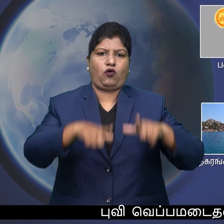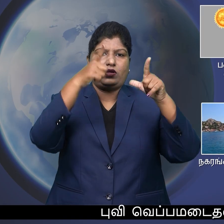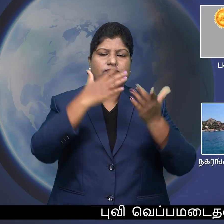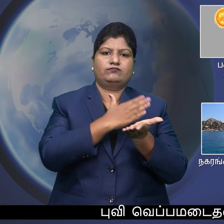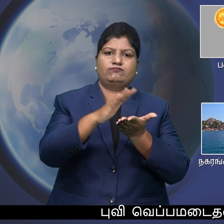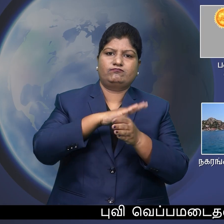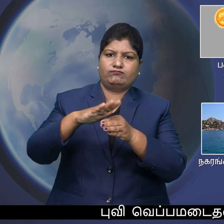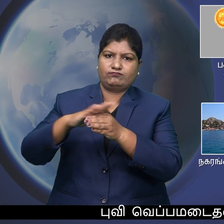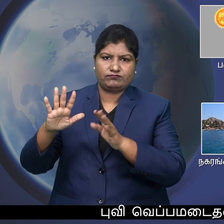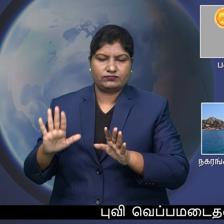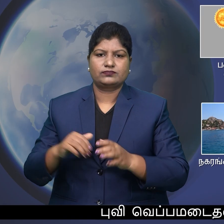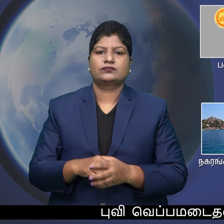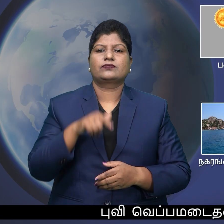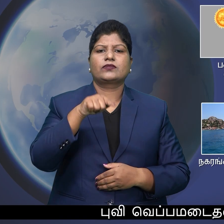புவி வெப்பமடைதலை ஏற்படுத்துகின்றன.